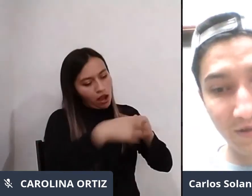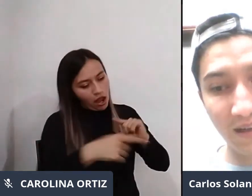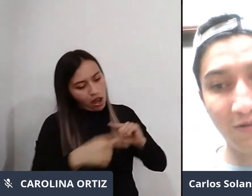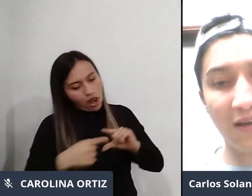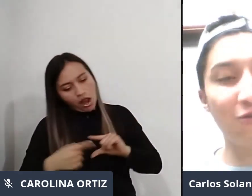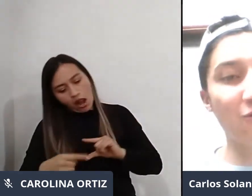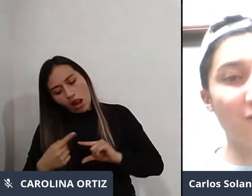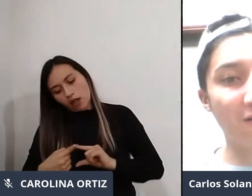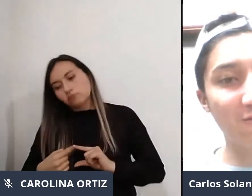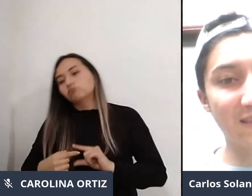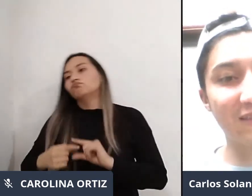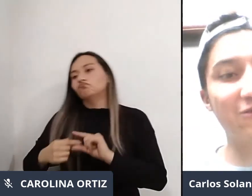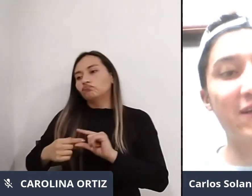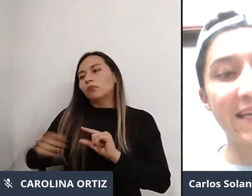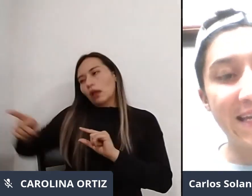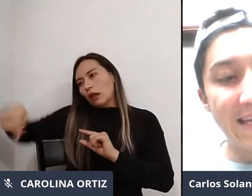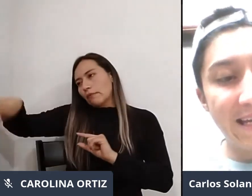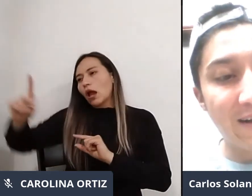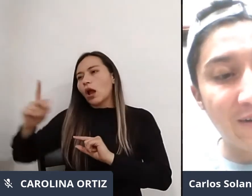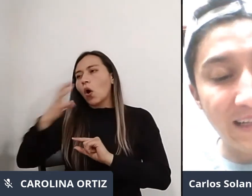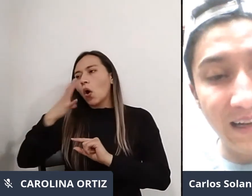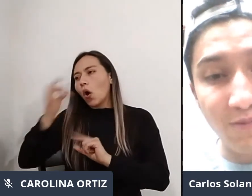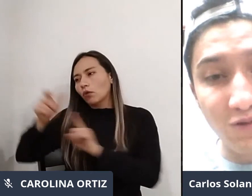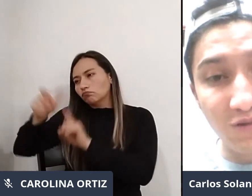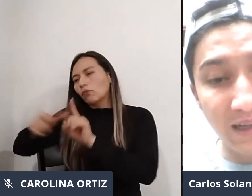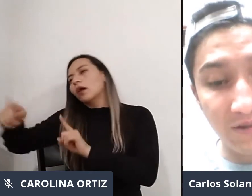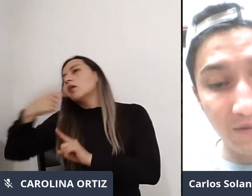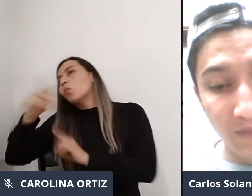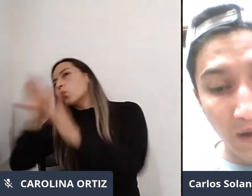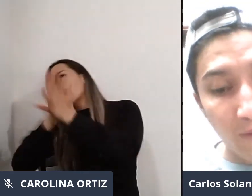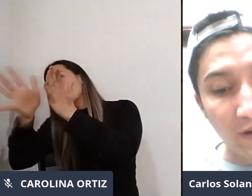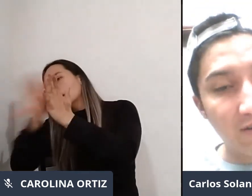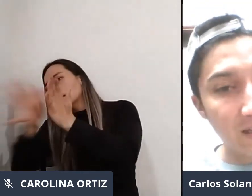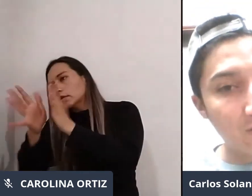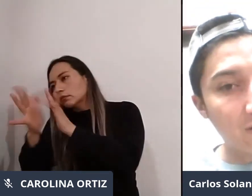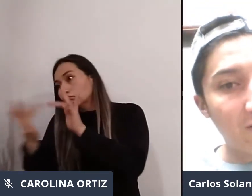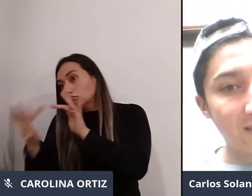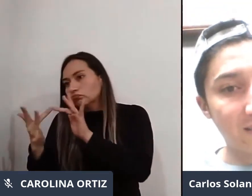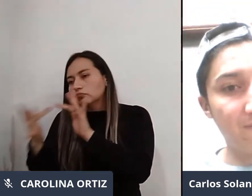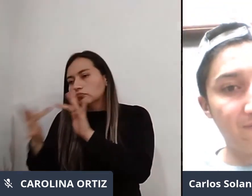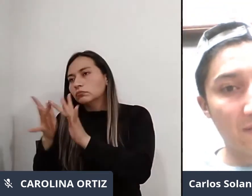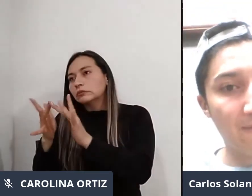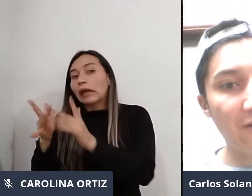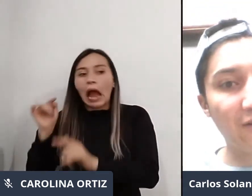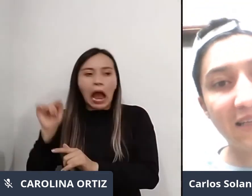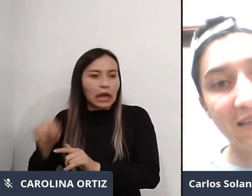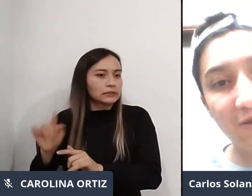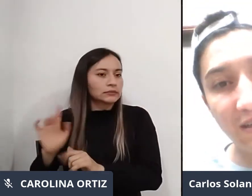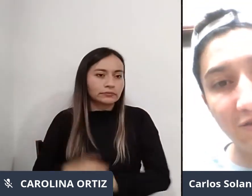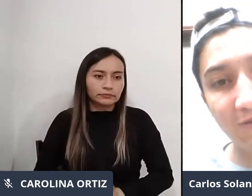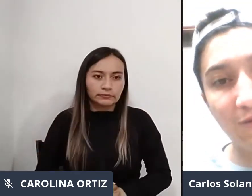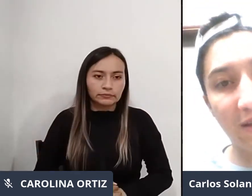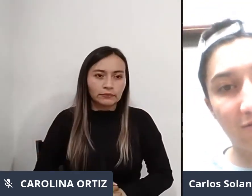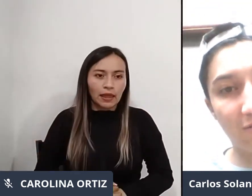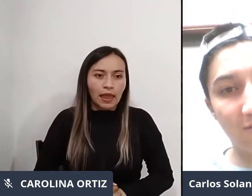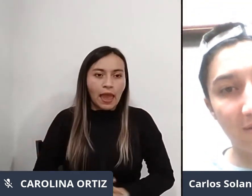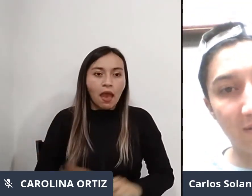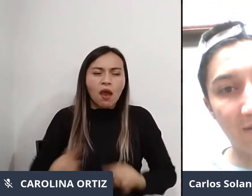la razón con algún adulto, con algún vecino, con quien tengamos contacto, porque nos ha tocado así. Pero